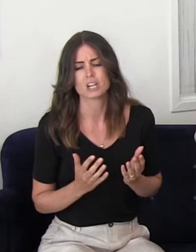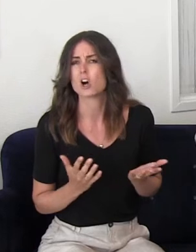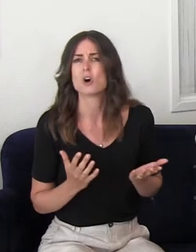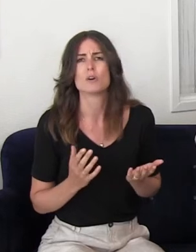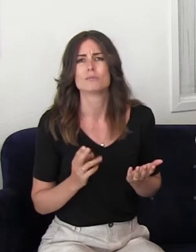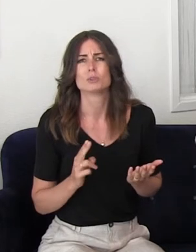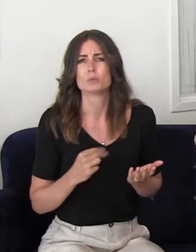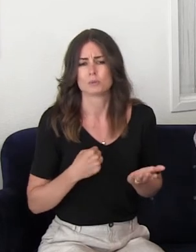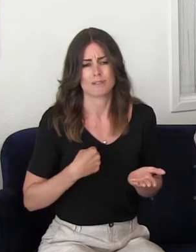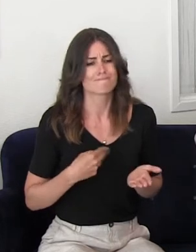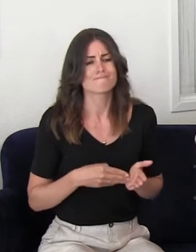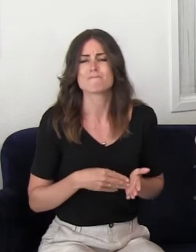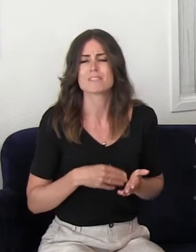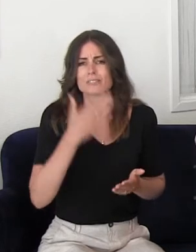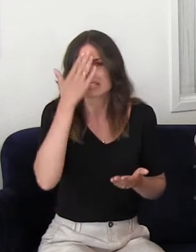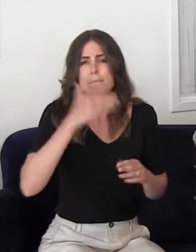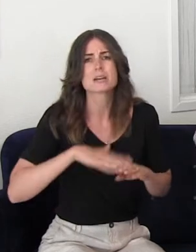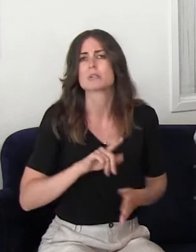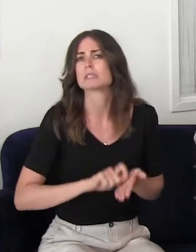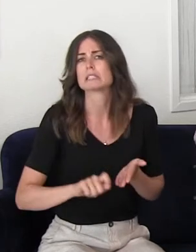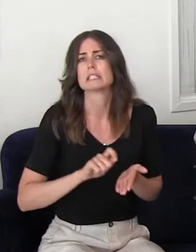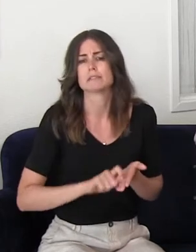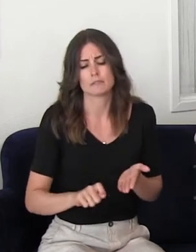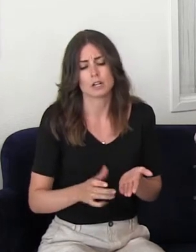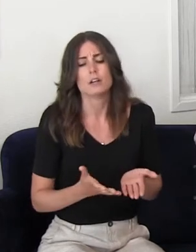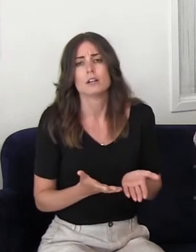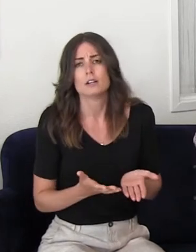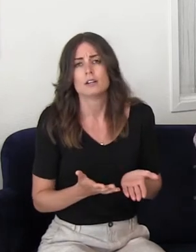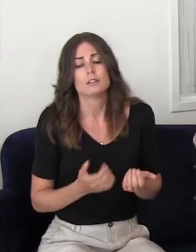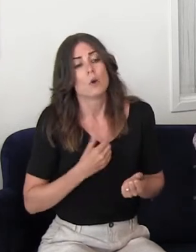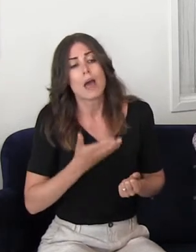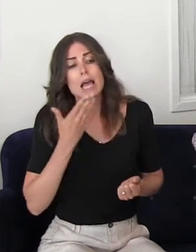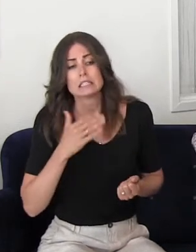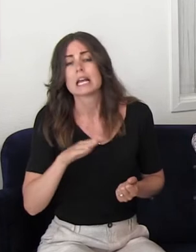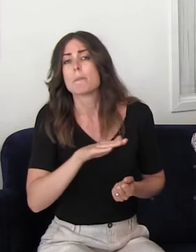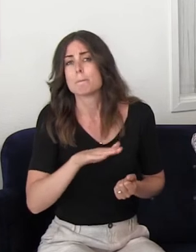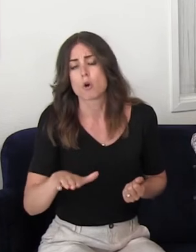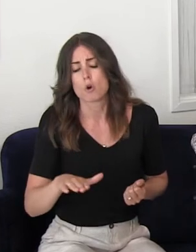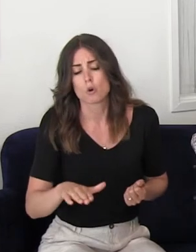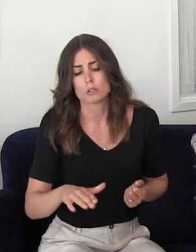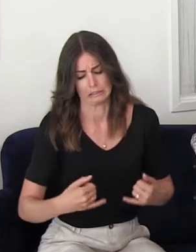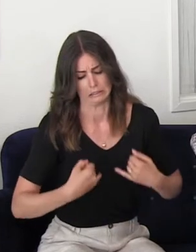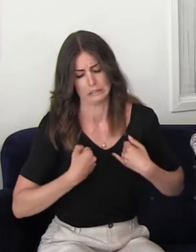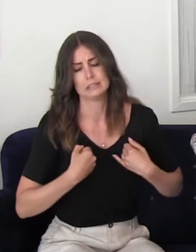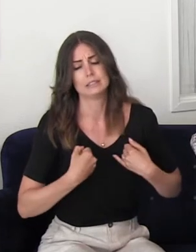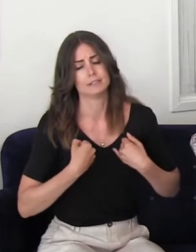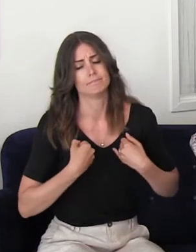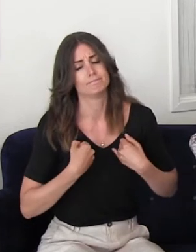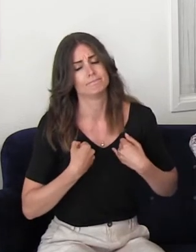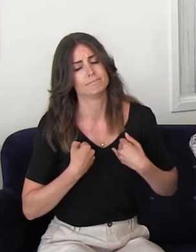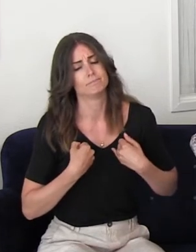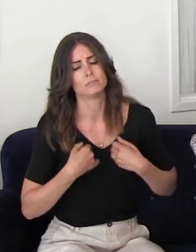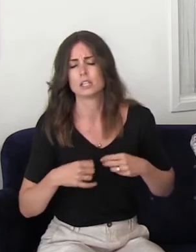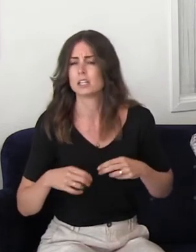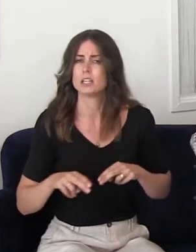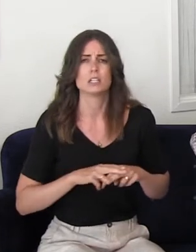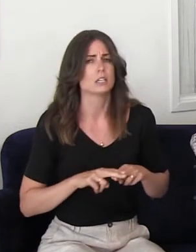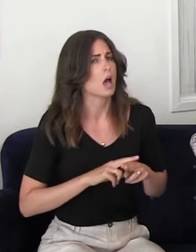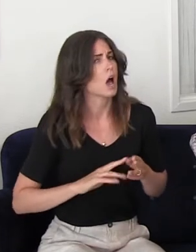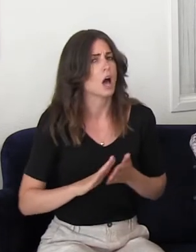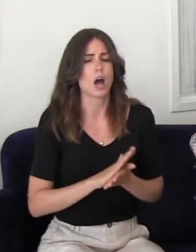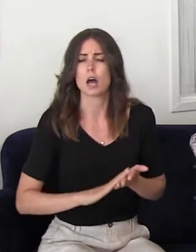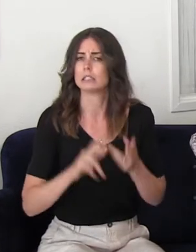Ja, nu vet jag inget mera. Hälsa barnen att inne i en